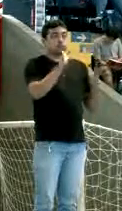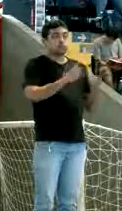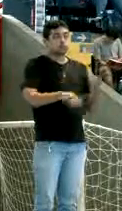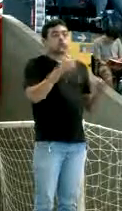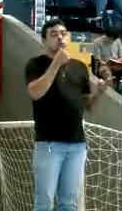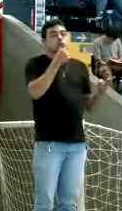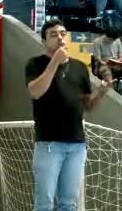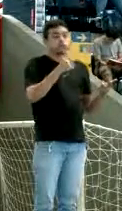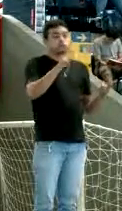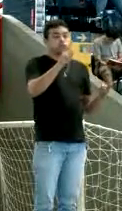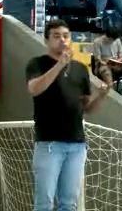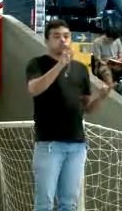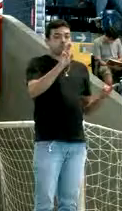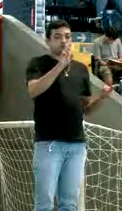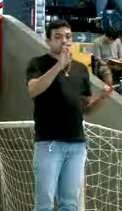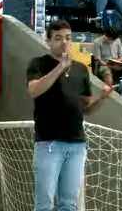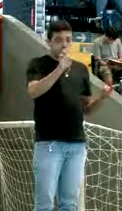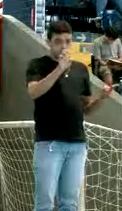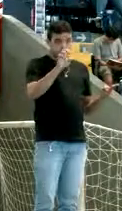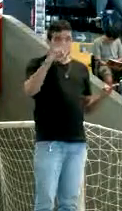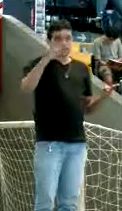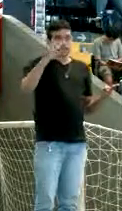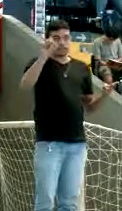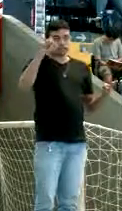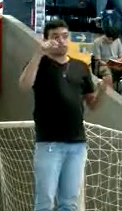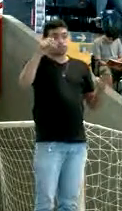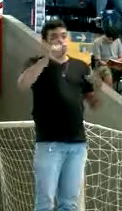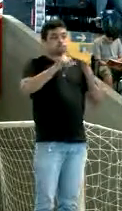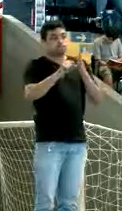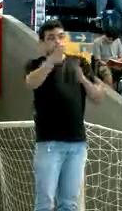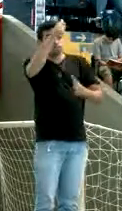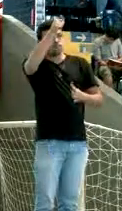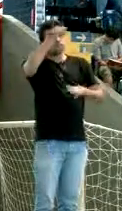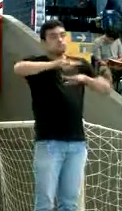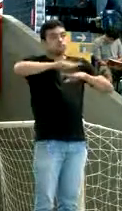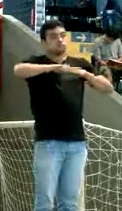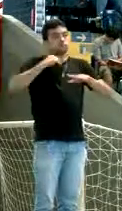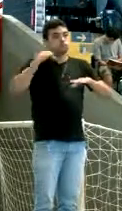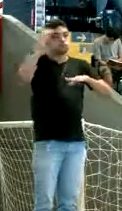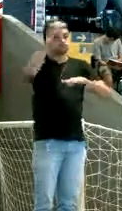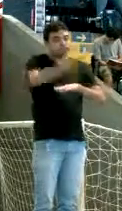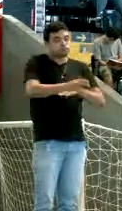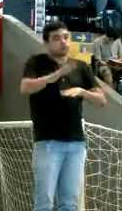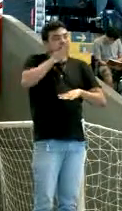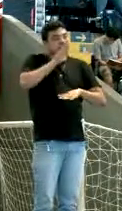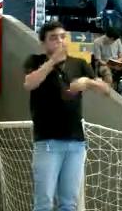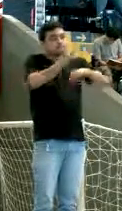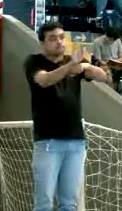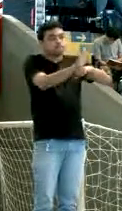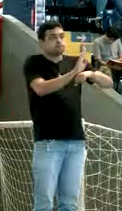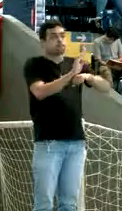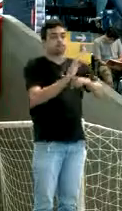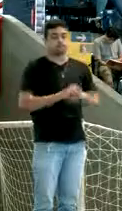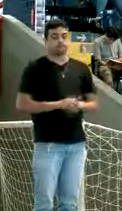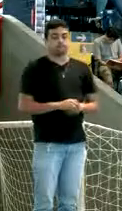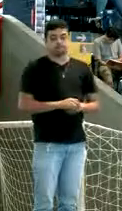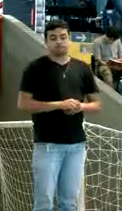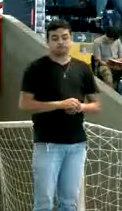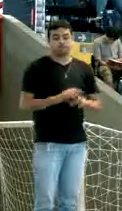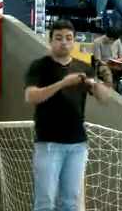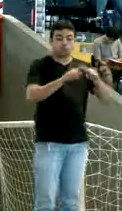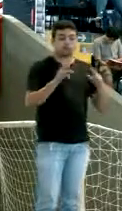Georges Méliès, que é considerado o precursor do ficcionismo cinematográfico.